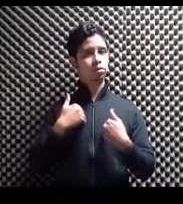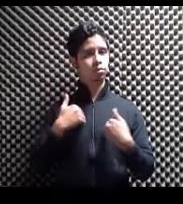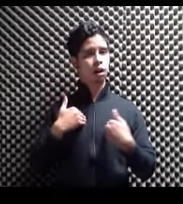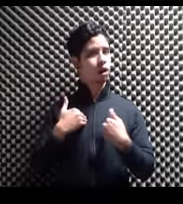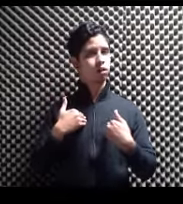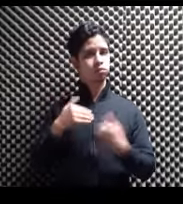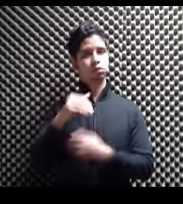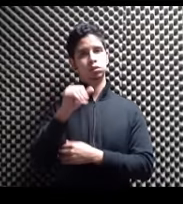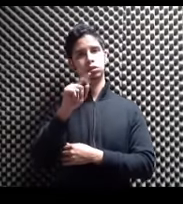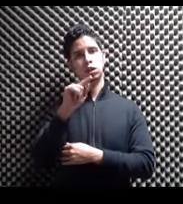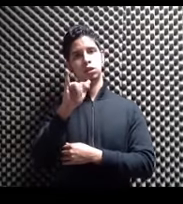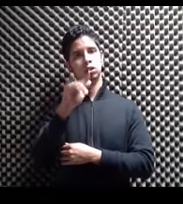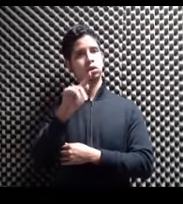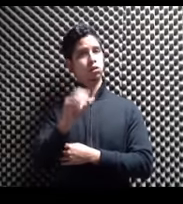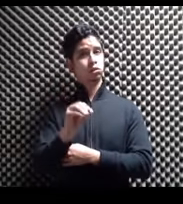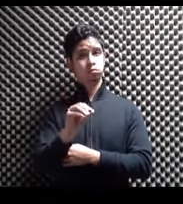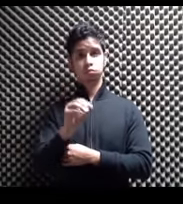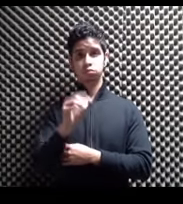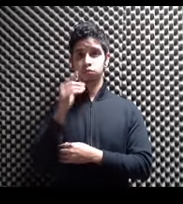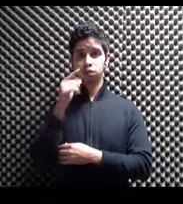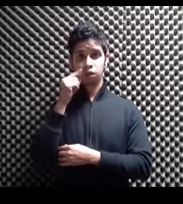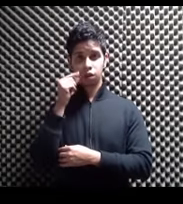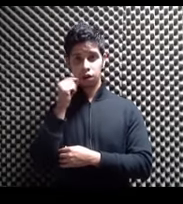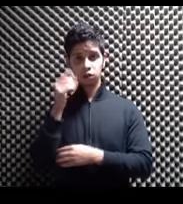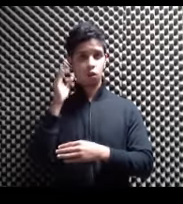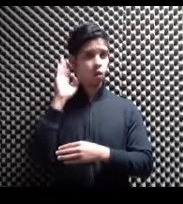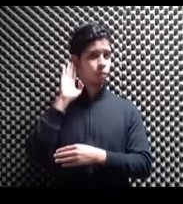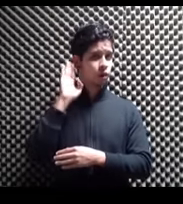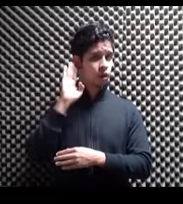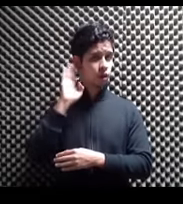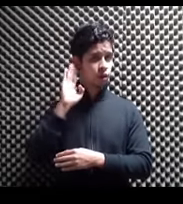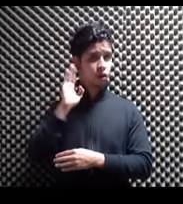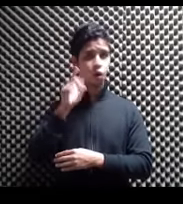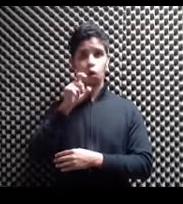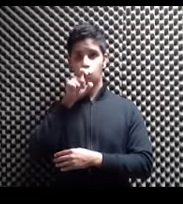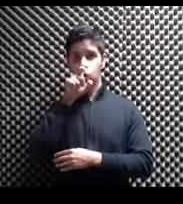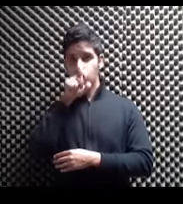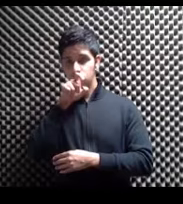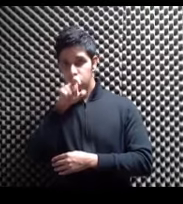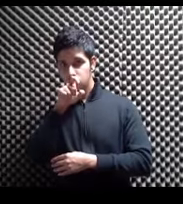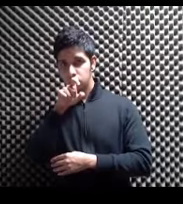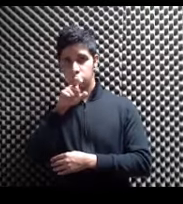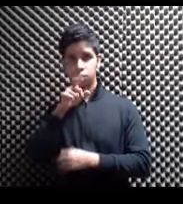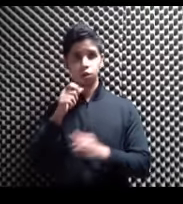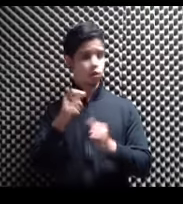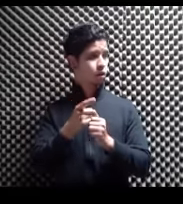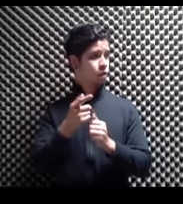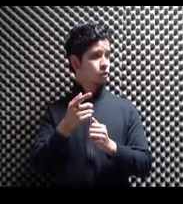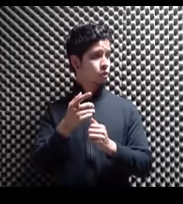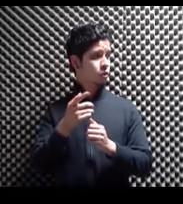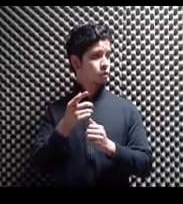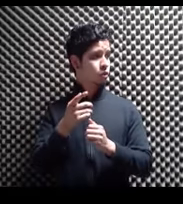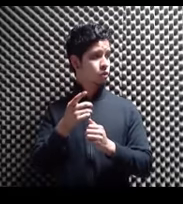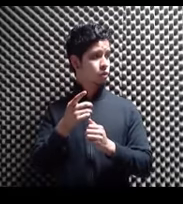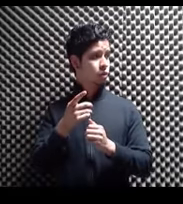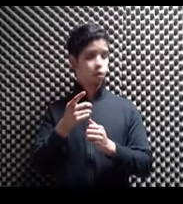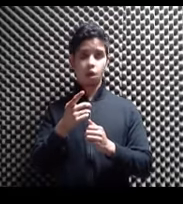Pájaros, que yo no tengo en casa. Cotorrita. Cotorra, que duerme en mi cuarto, porque esa sí que la rescaté de la mano del otro